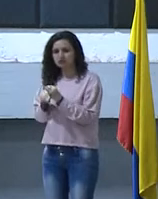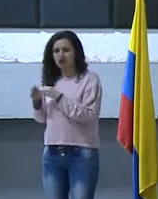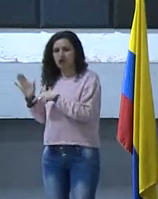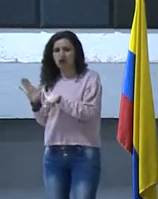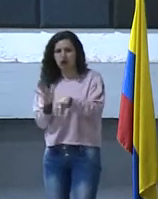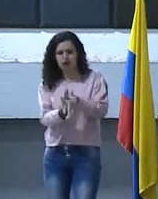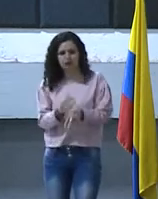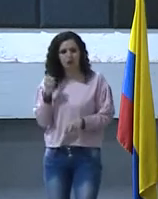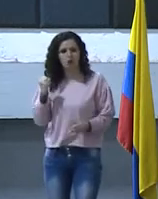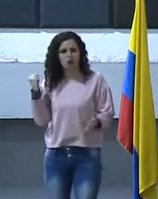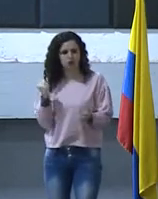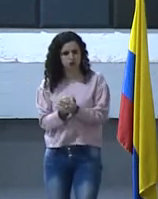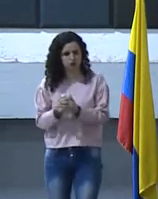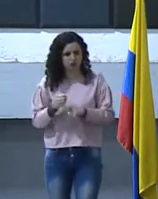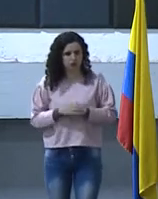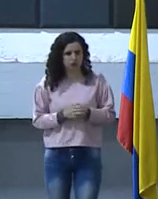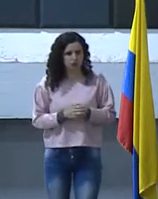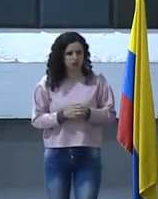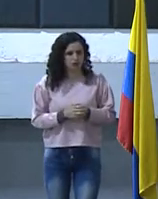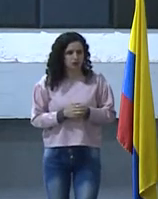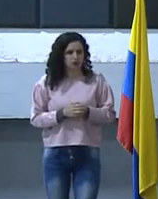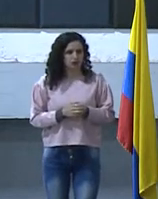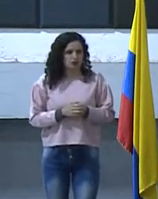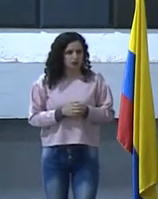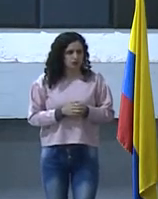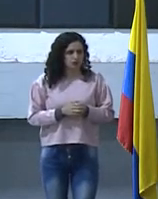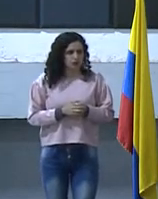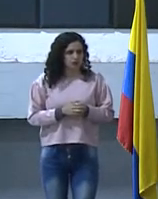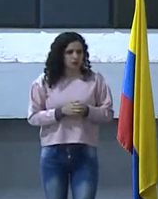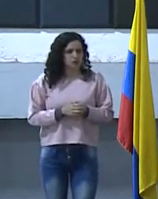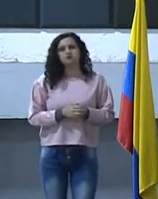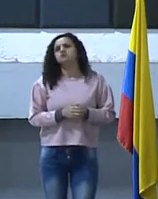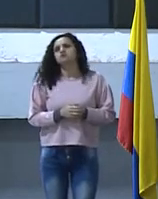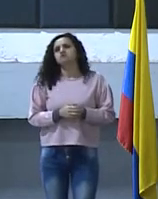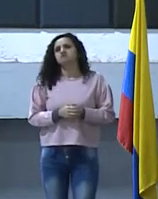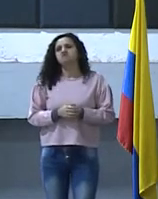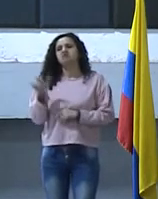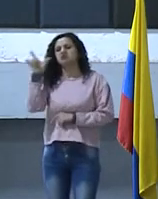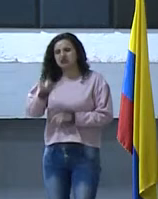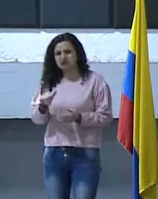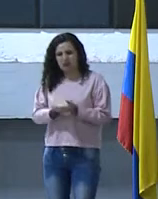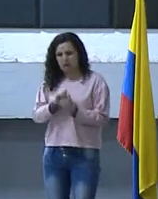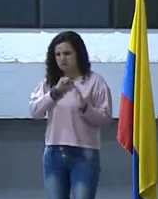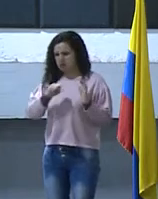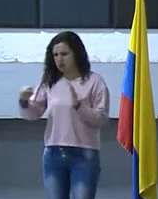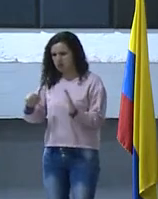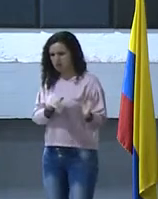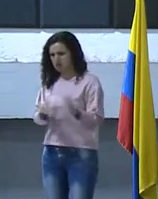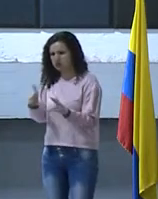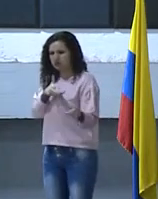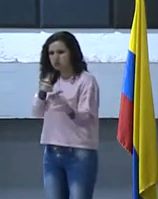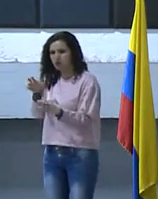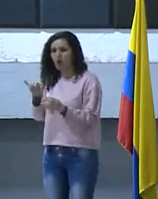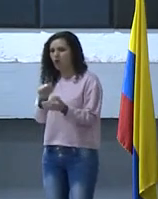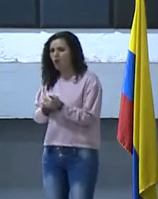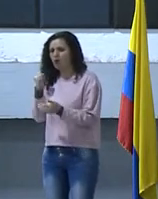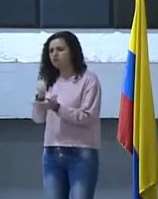forzosamente forzadamente perdón asesinadas exiliadas